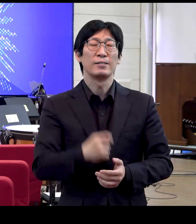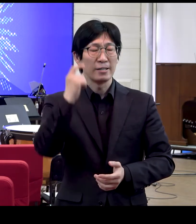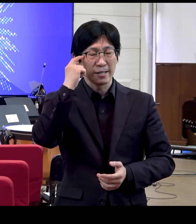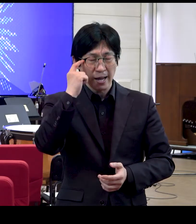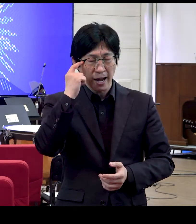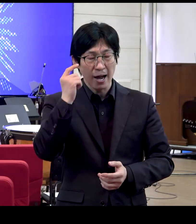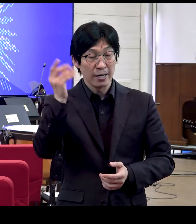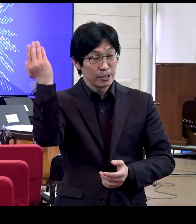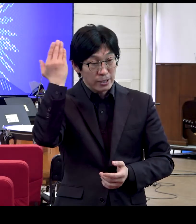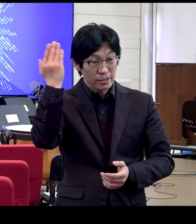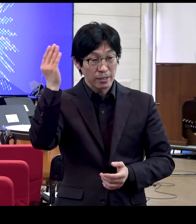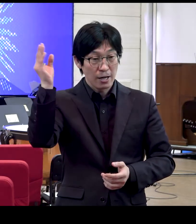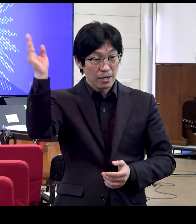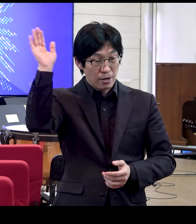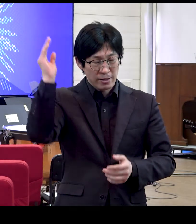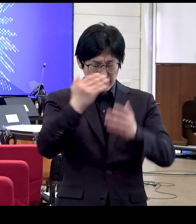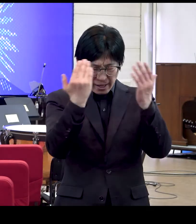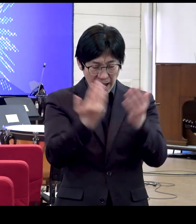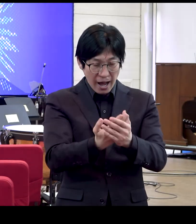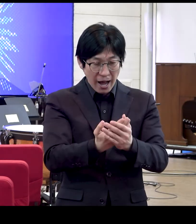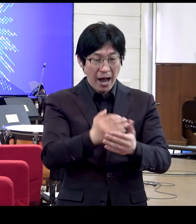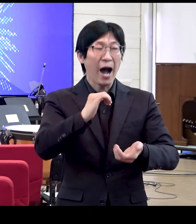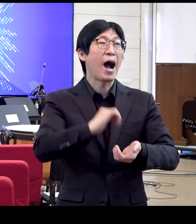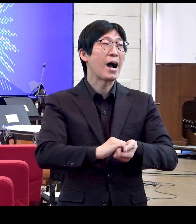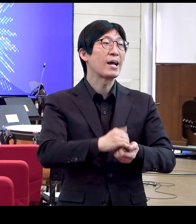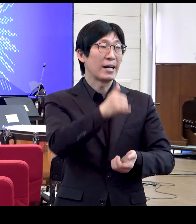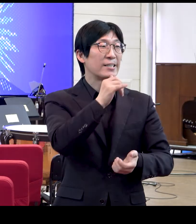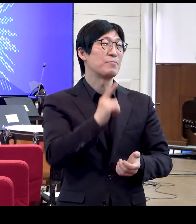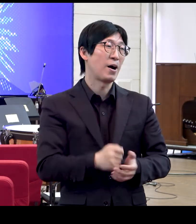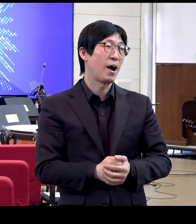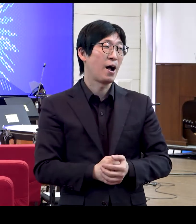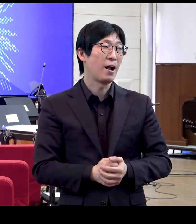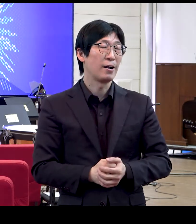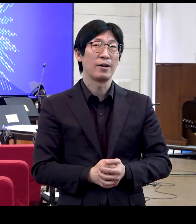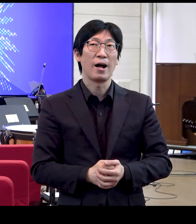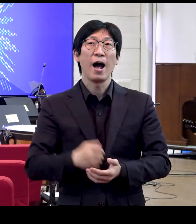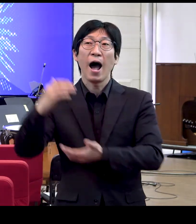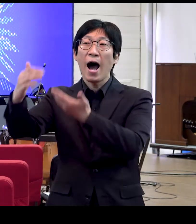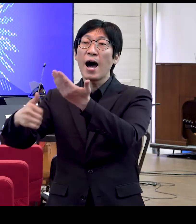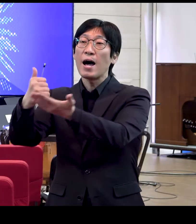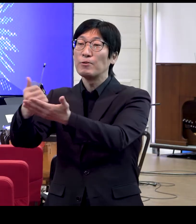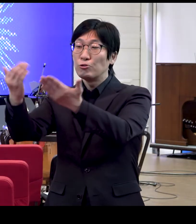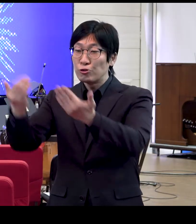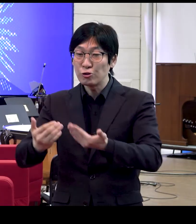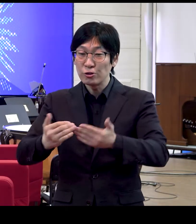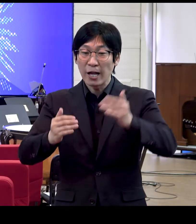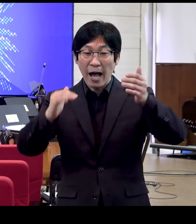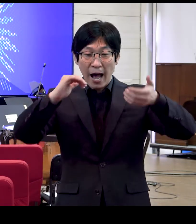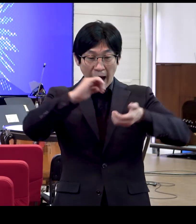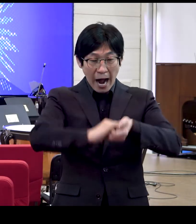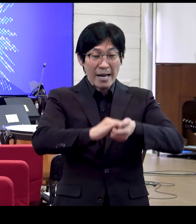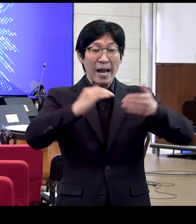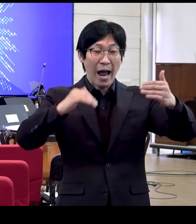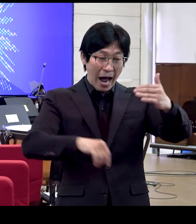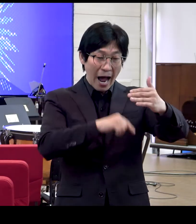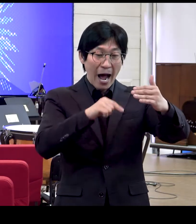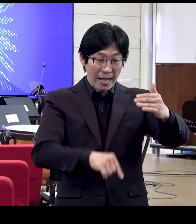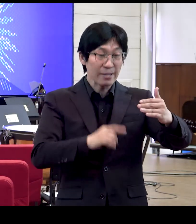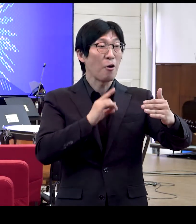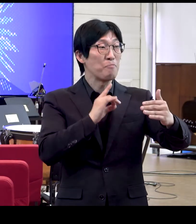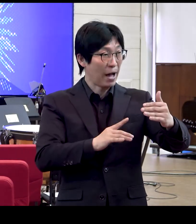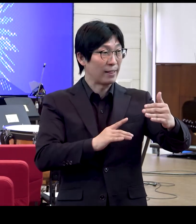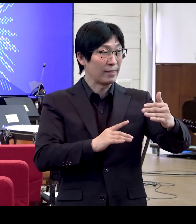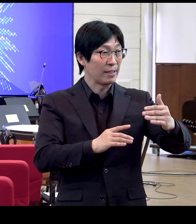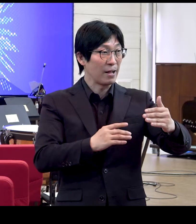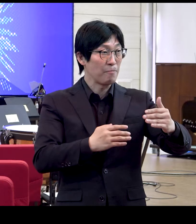그 생각과 모든 지식은 유한하다, 그 말입니다. 그건 하나님 주신 안에서만, 한계적 상황에만 있는